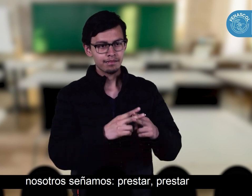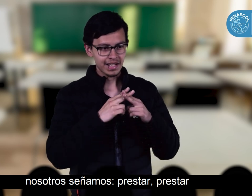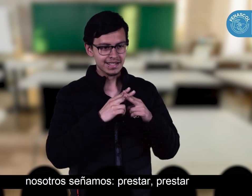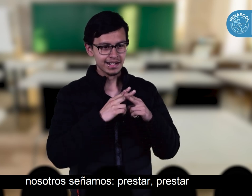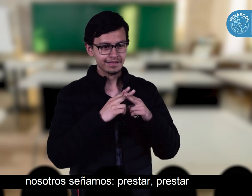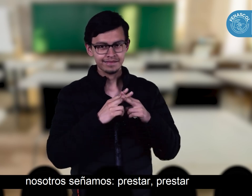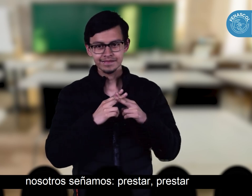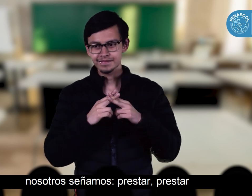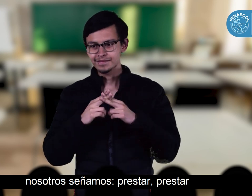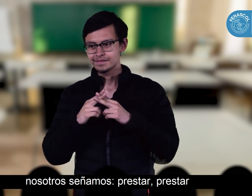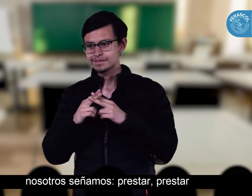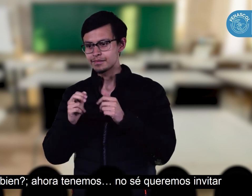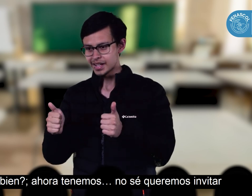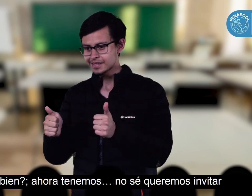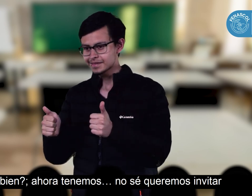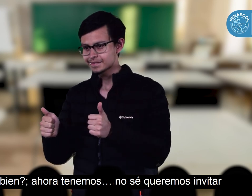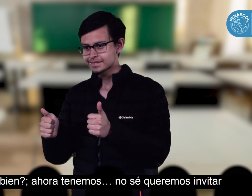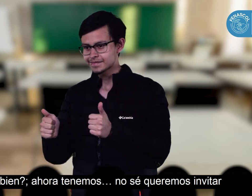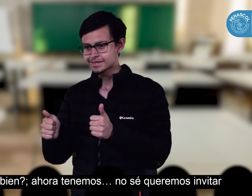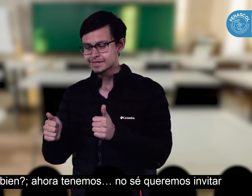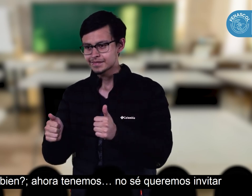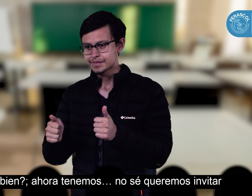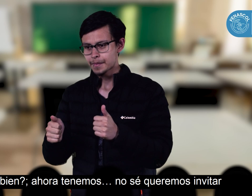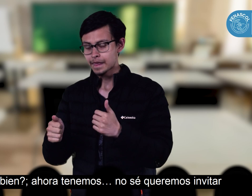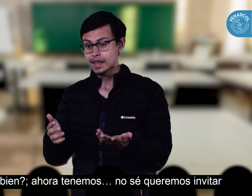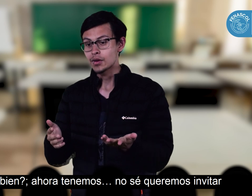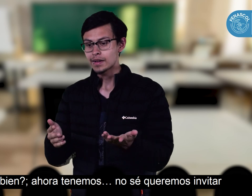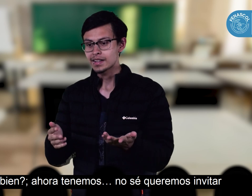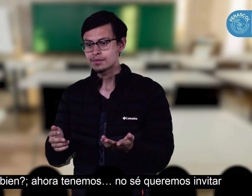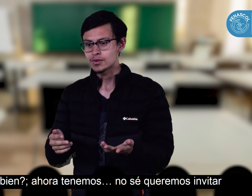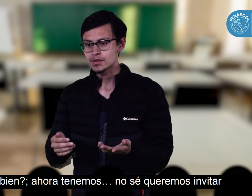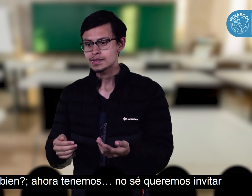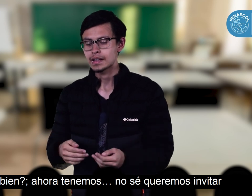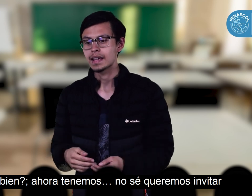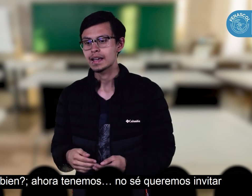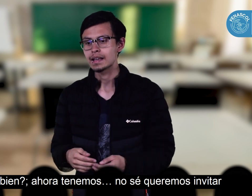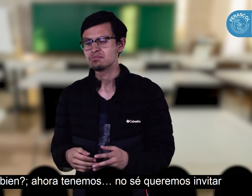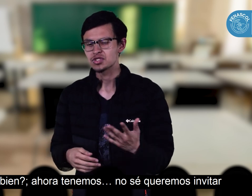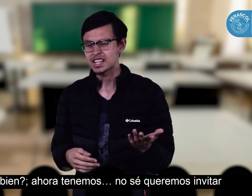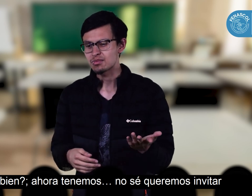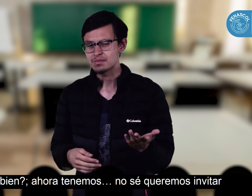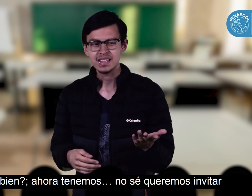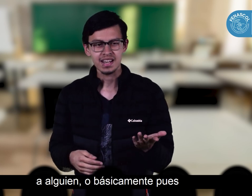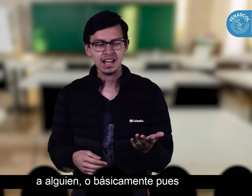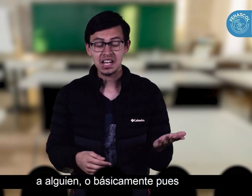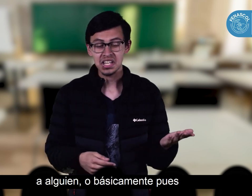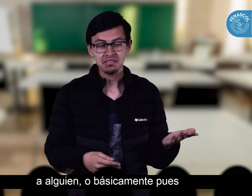Prestar. Bien. Ahora tenemos, no sé, queremos invitar a alguien